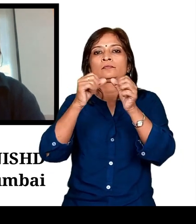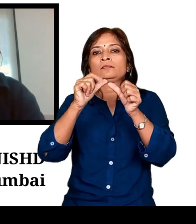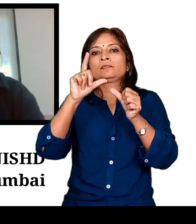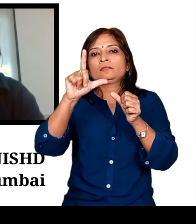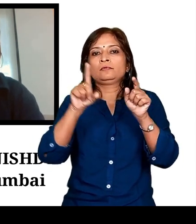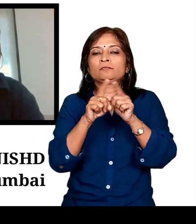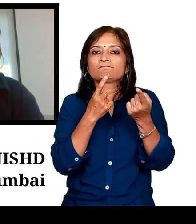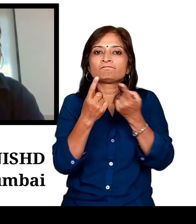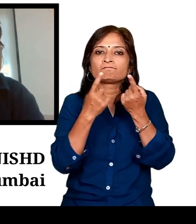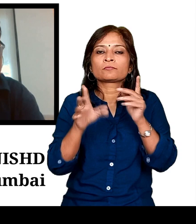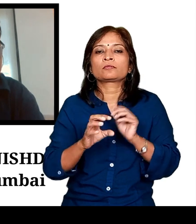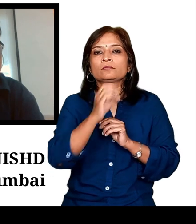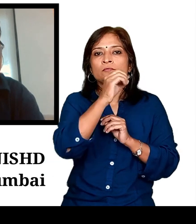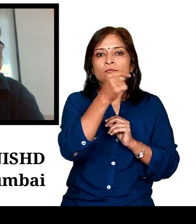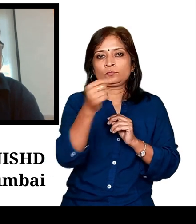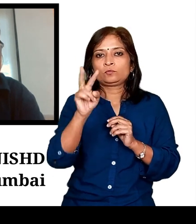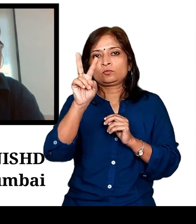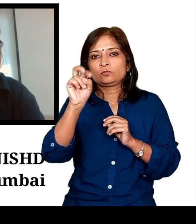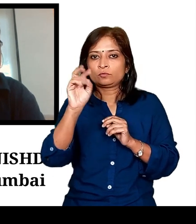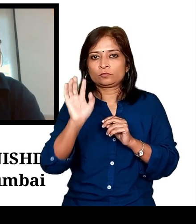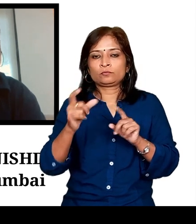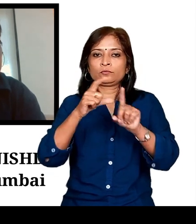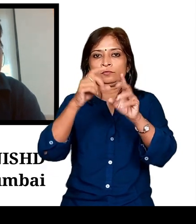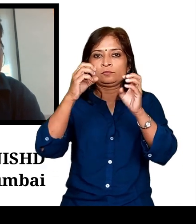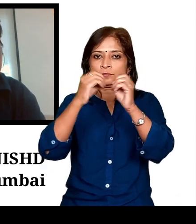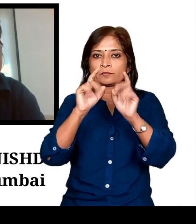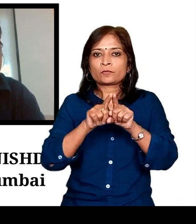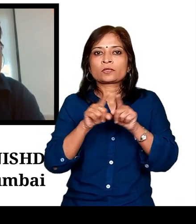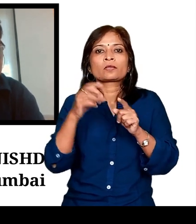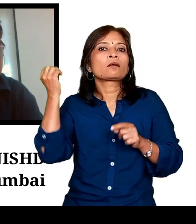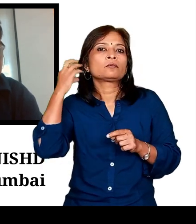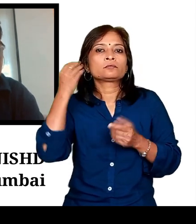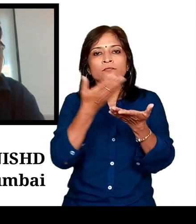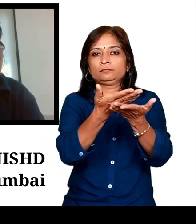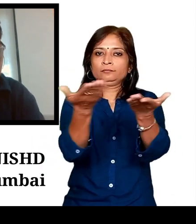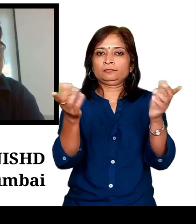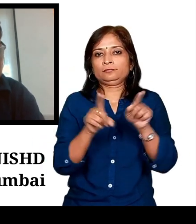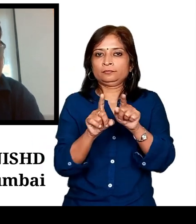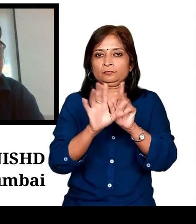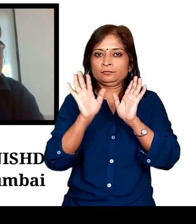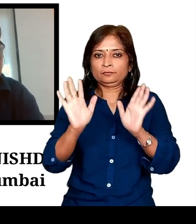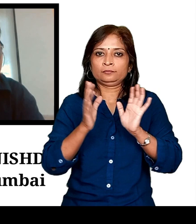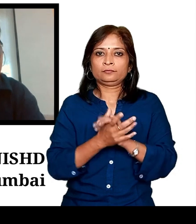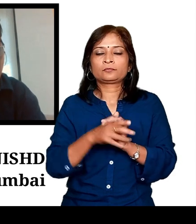में 0 to 20 डेसिबल डिग्री जो होती है सुनने की क्षमता, तो